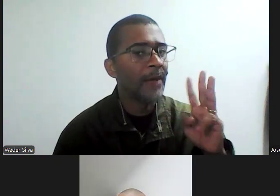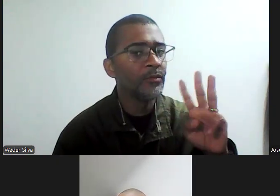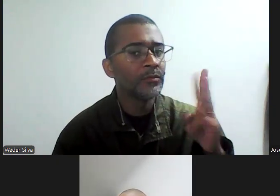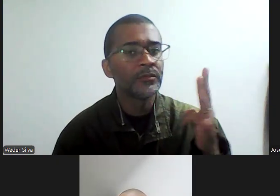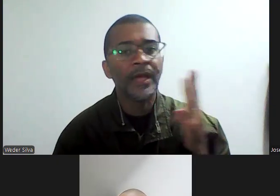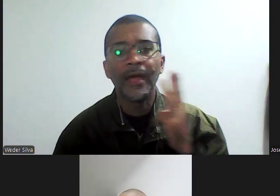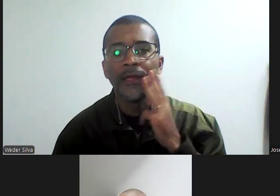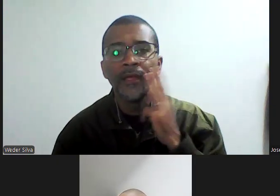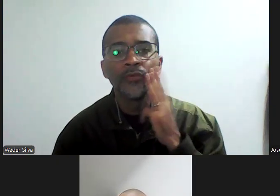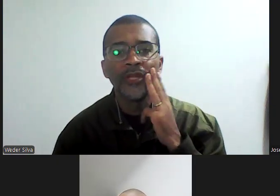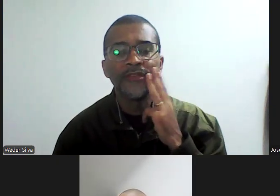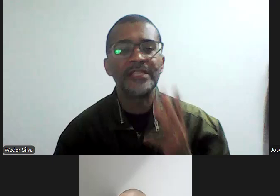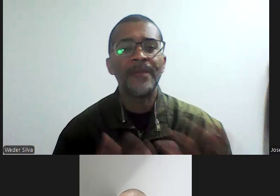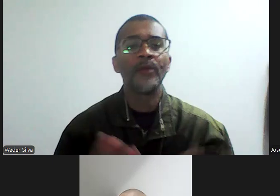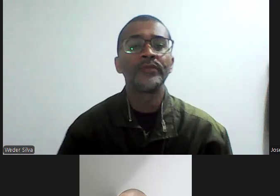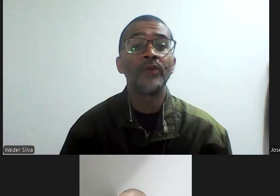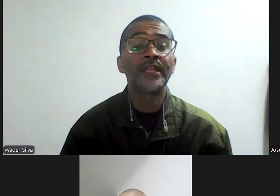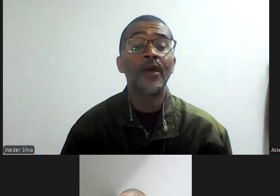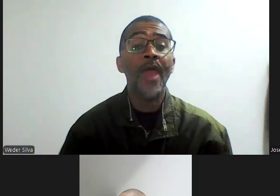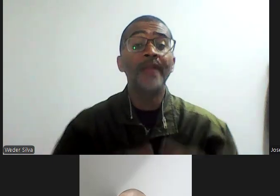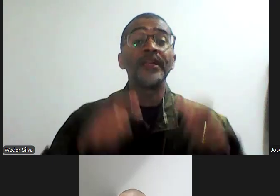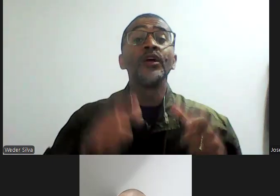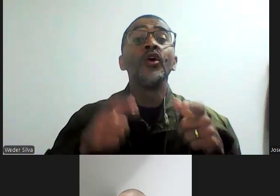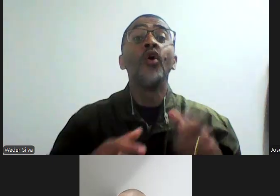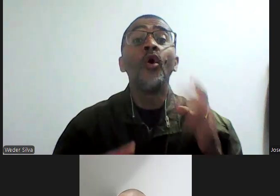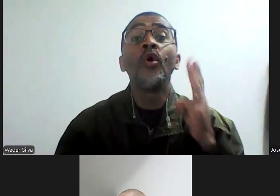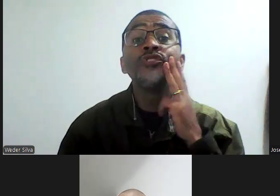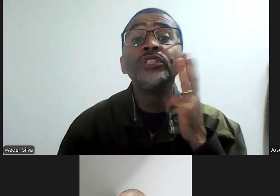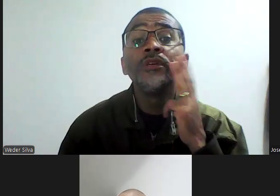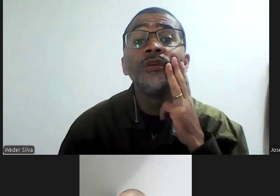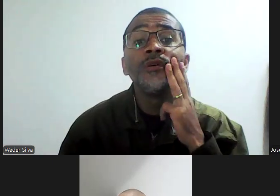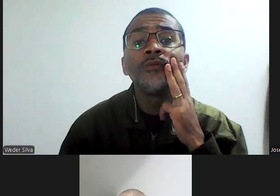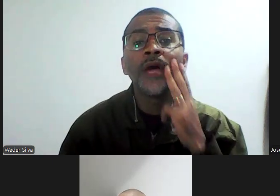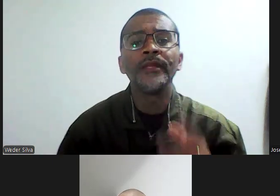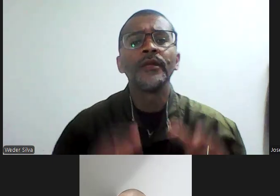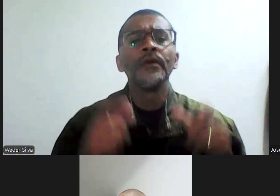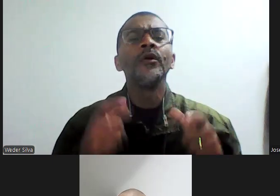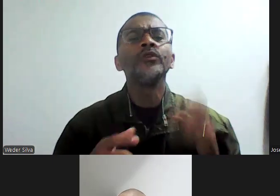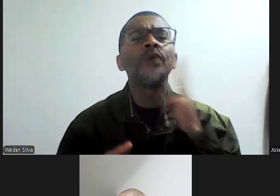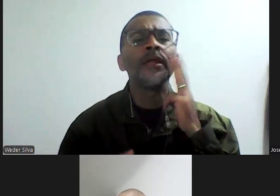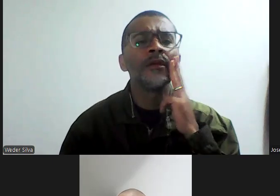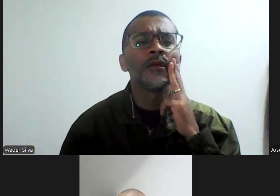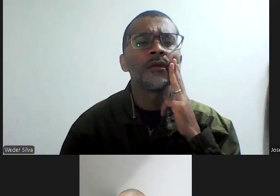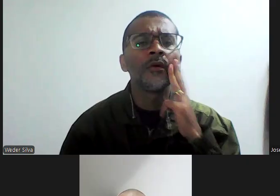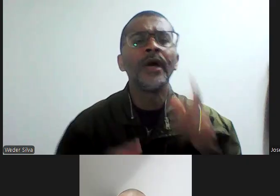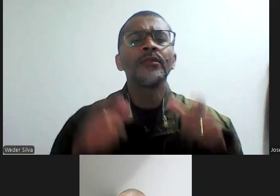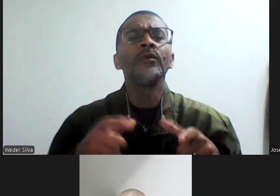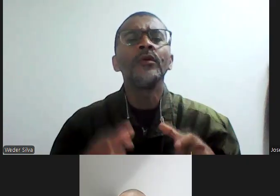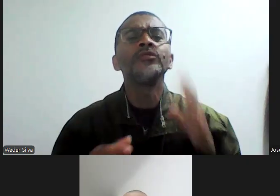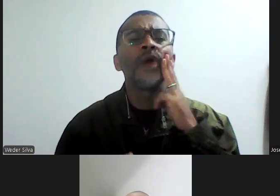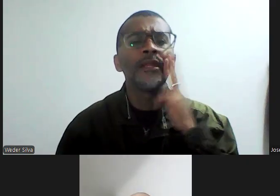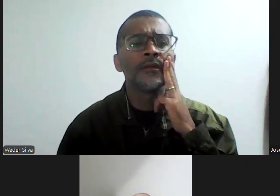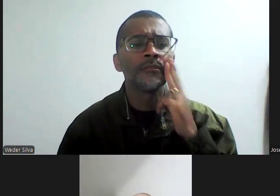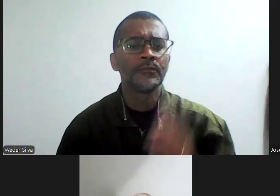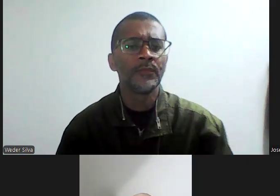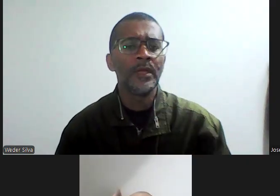o W, tá? Então toda vez que você quiser perguntar onde é que está o Éder, onde o Éder? Onde o Éder? Correto?